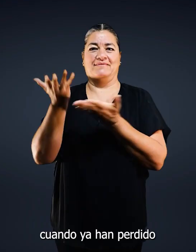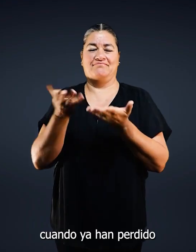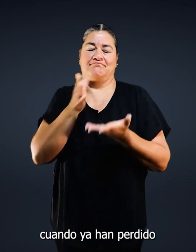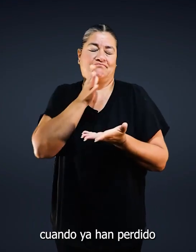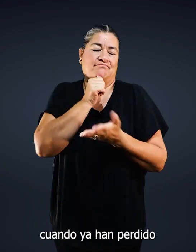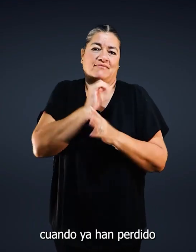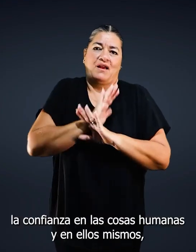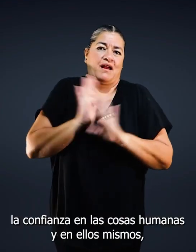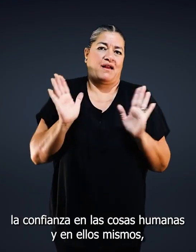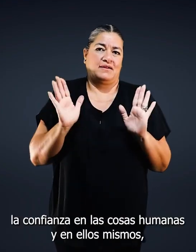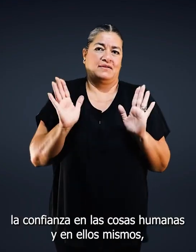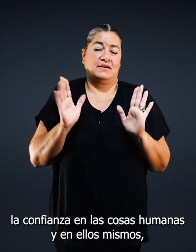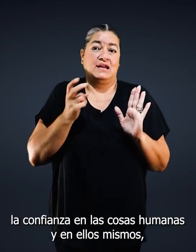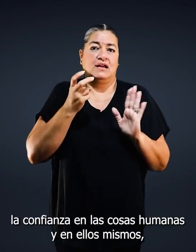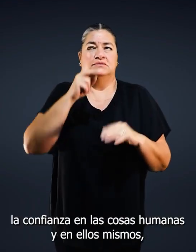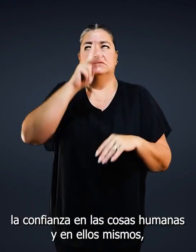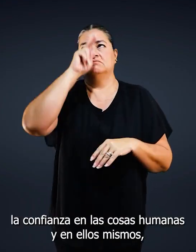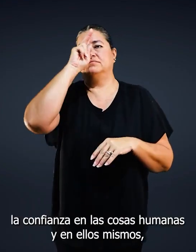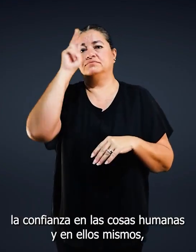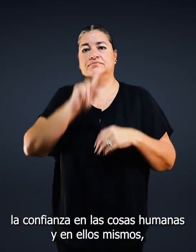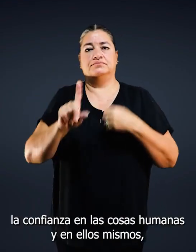Cuando ya han perdido la confianza en las cosas humanas y en ellos mismos.